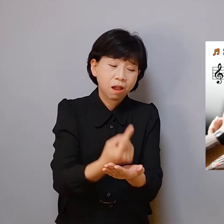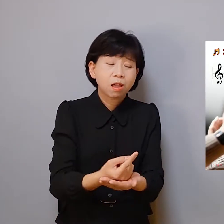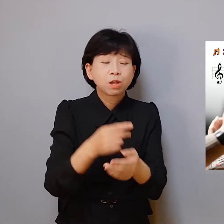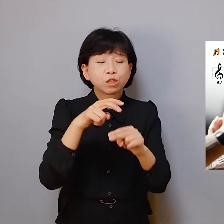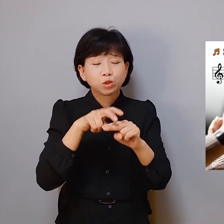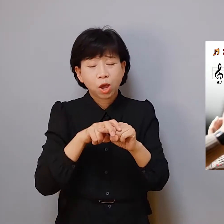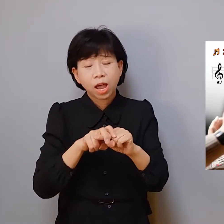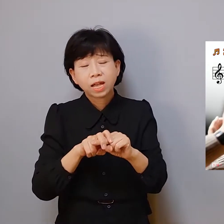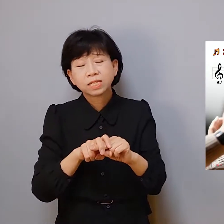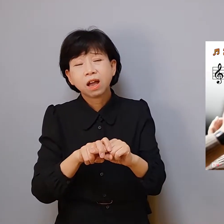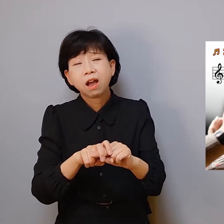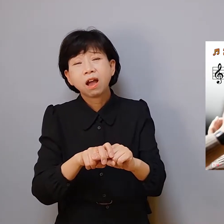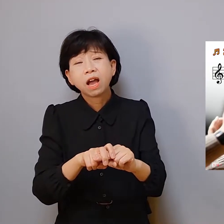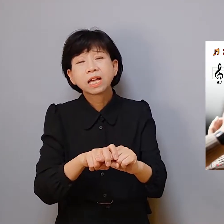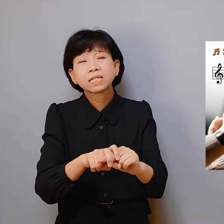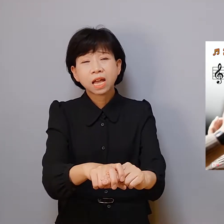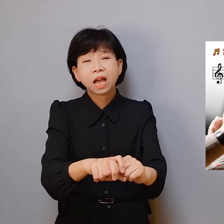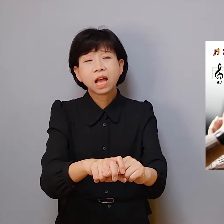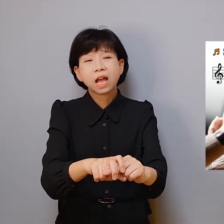오셔서